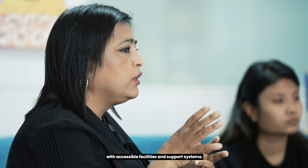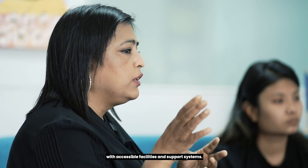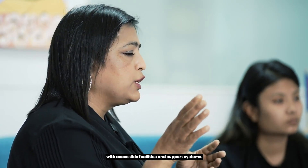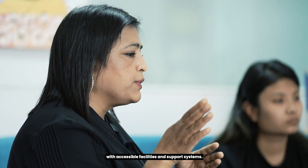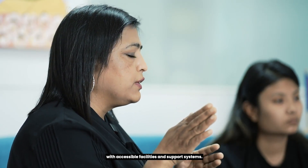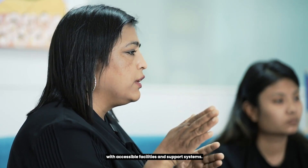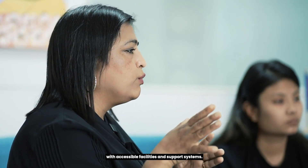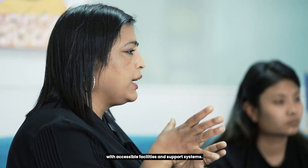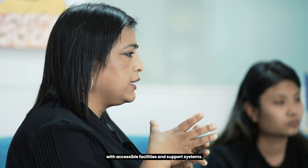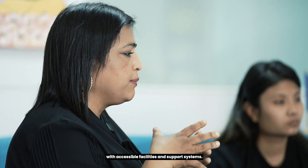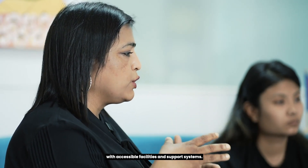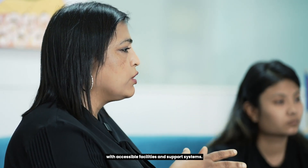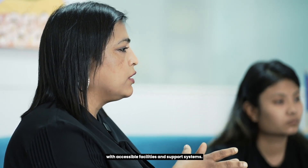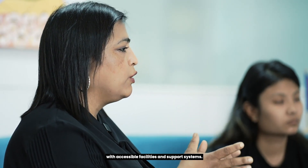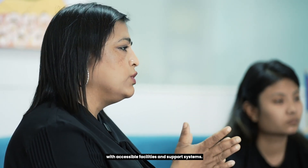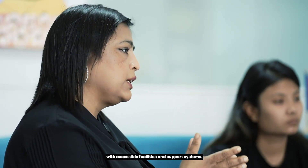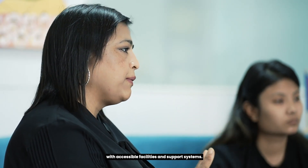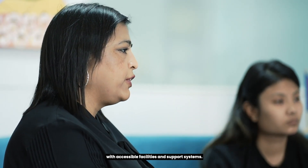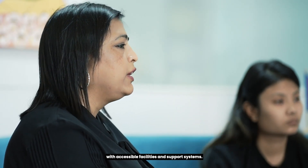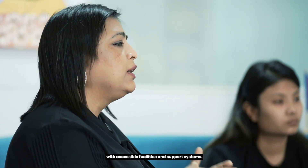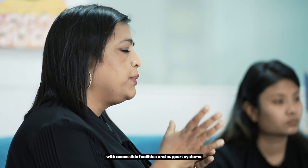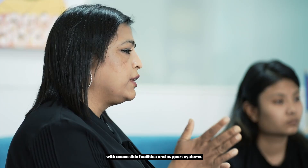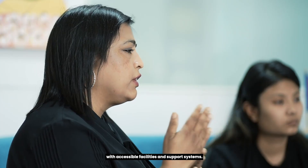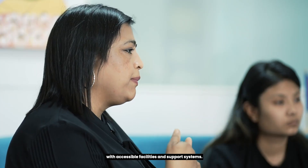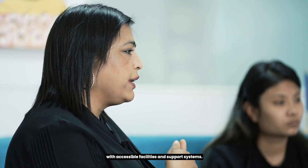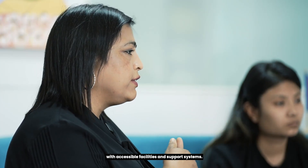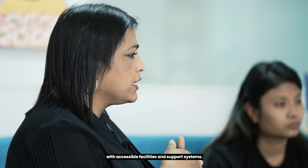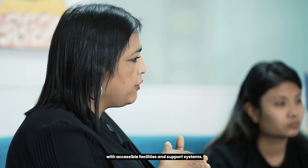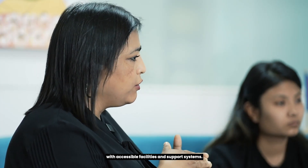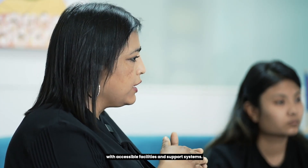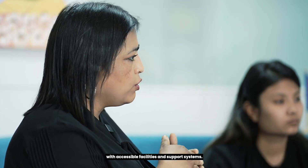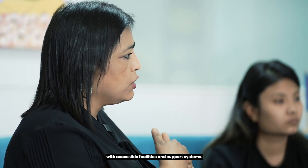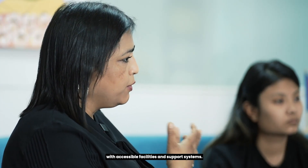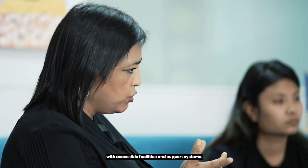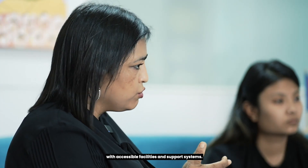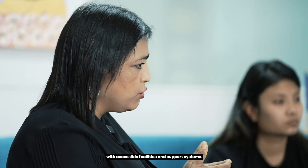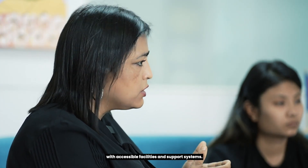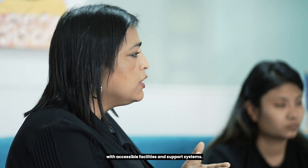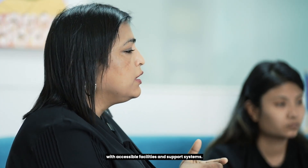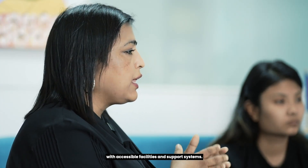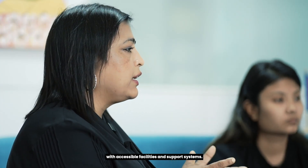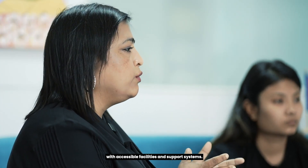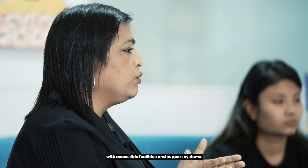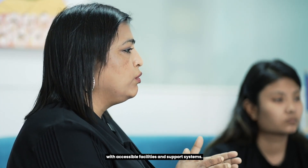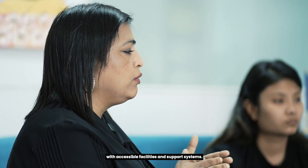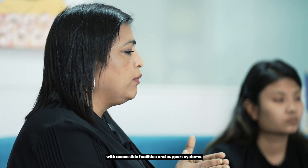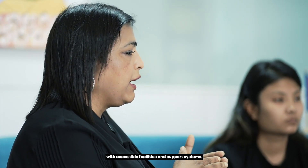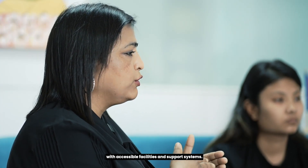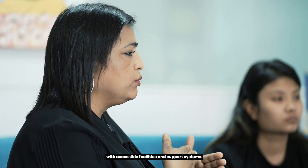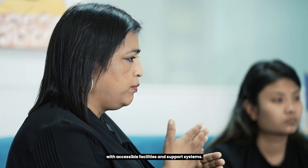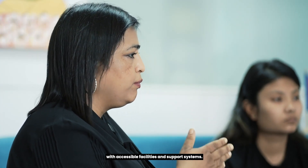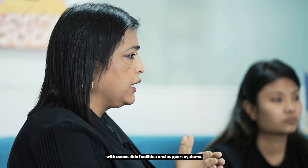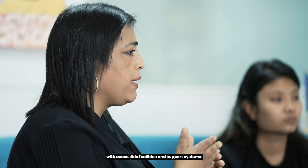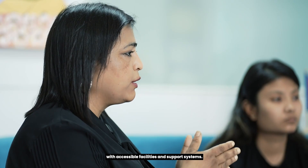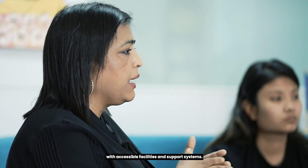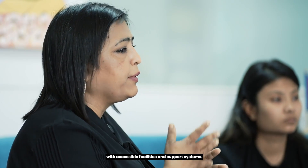ठाउँ, त्यसपछि गएर उसलाई एकदम सहजसँग हुलचेयरमा फेरि भित्र गएर बाहिर निस्किँदाखेरि उसलाई उनीहरूलाई सहज महसुस होस् ताकि ऊ